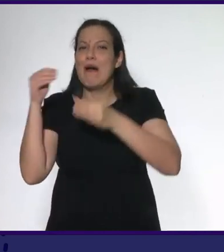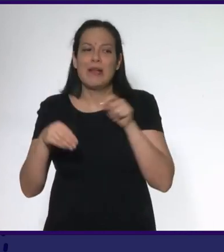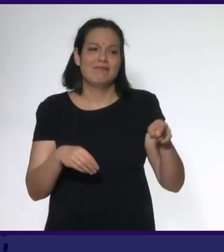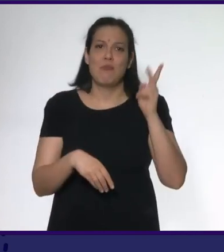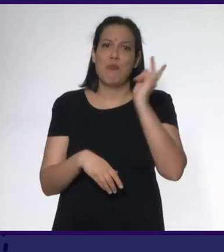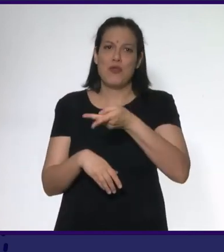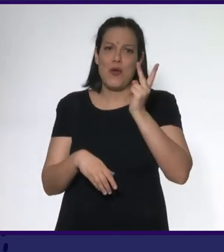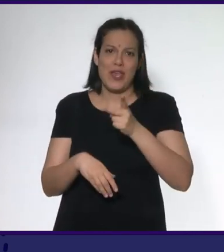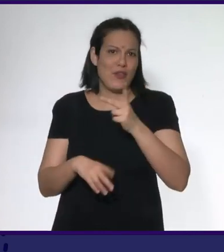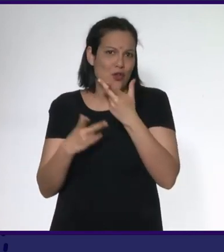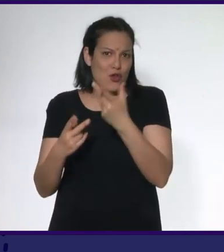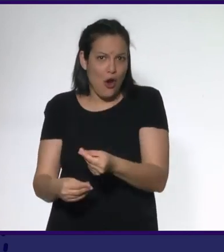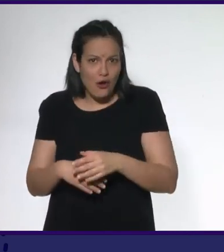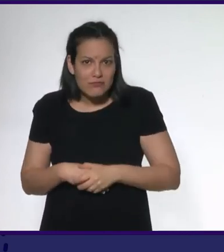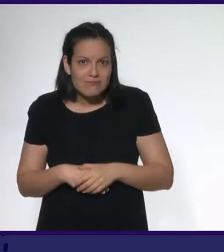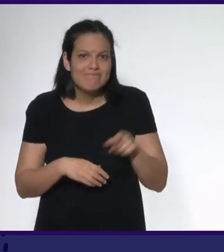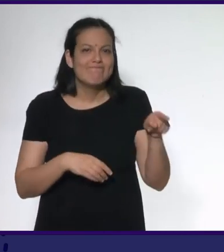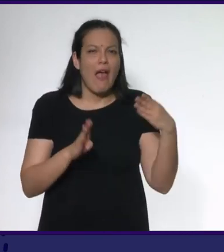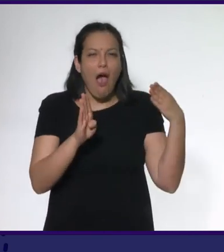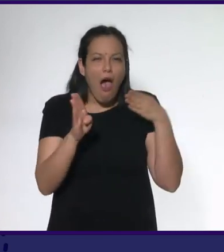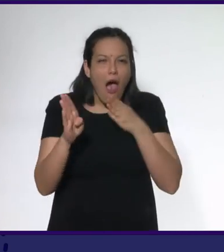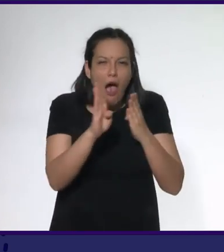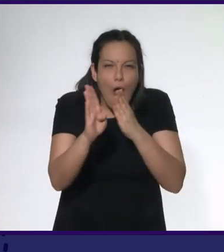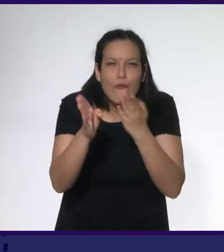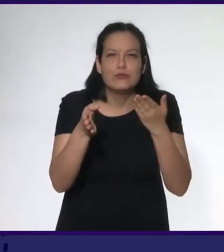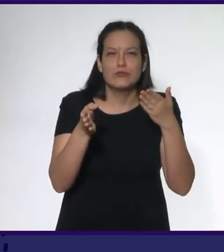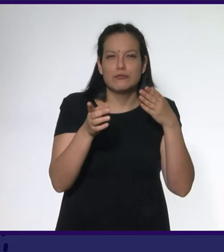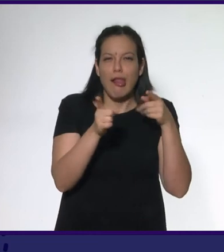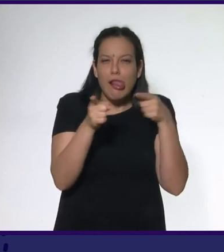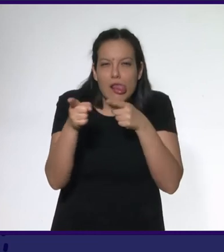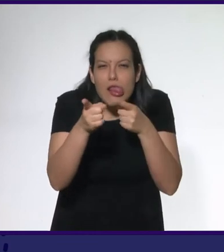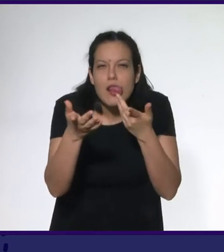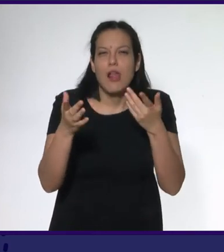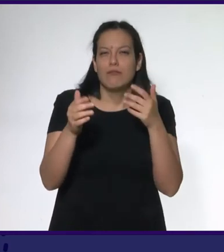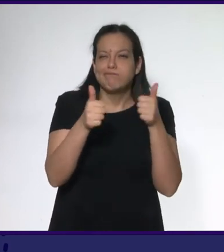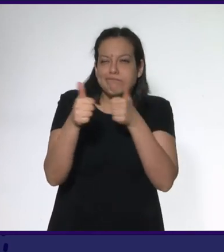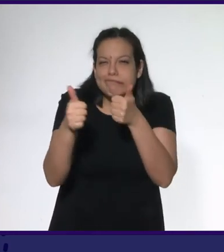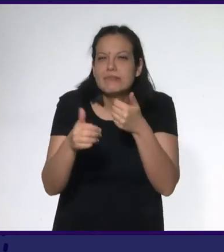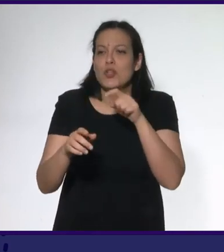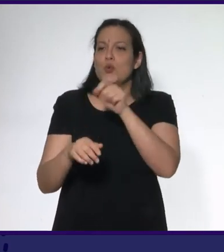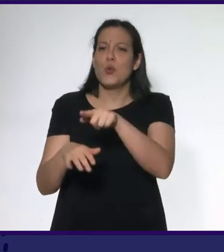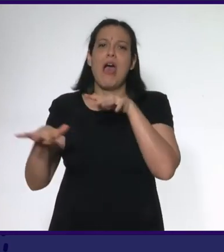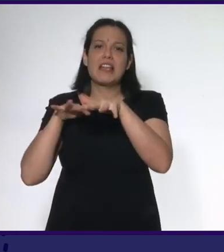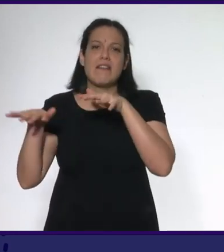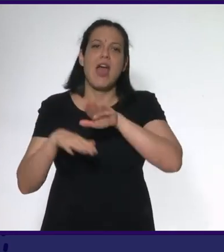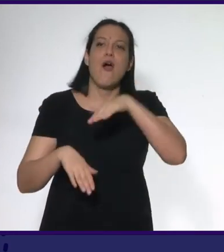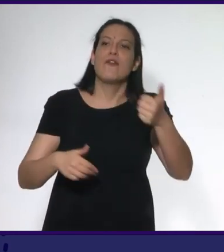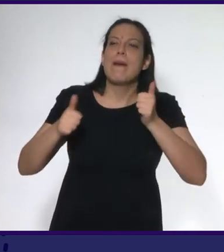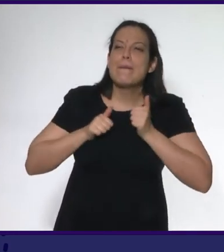social, vigilarla, seguirla, esperarla a la salida de sus